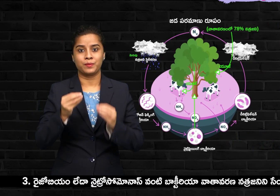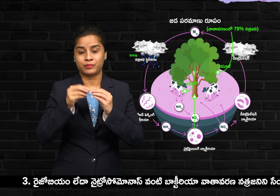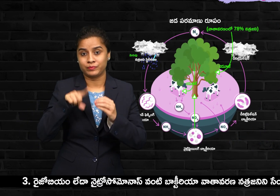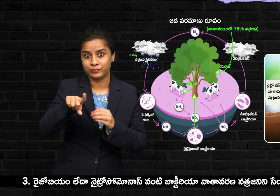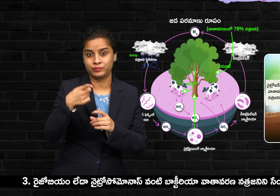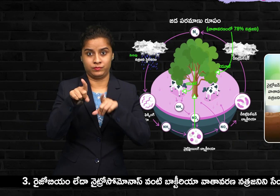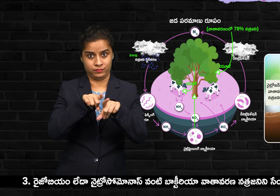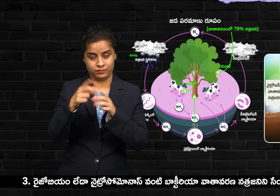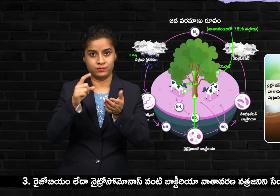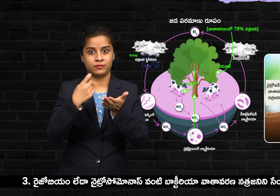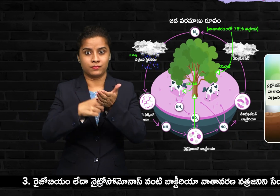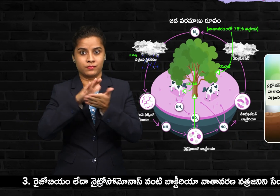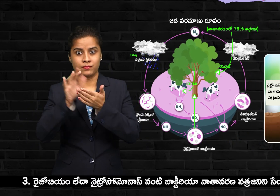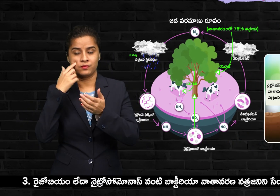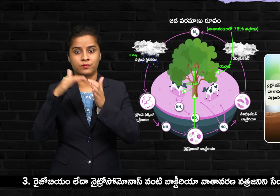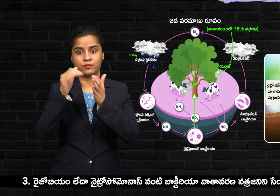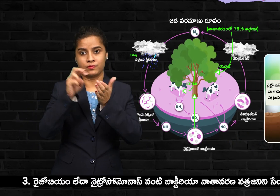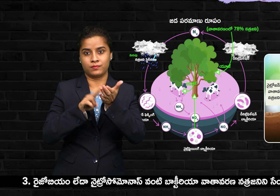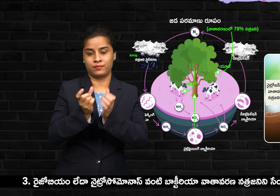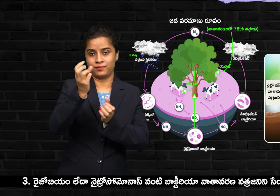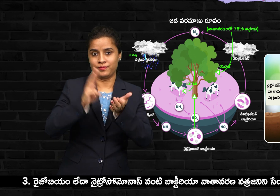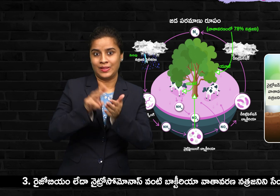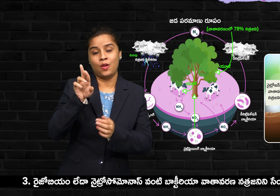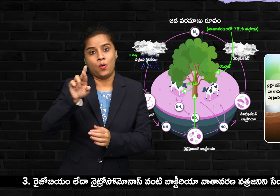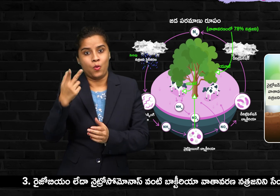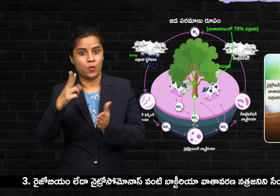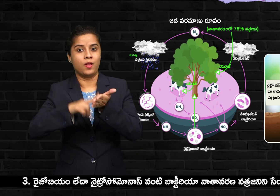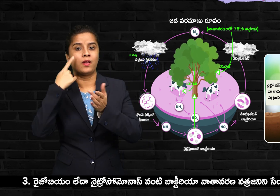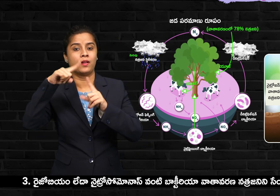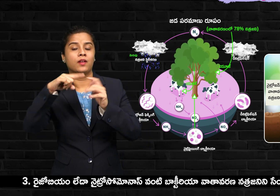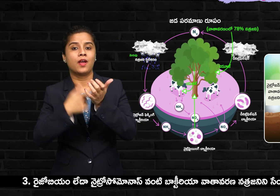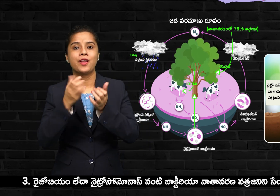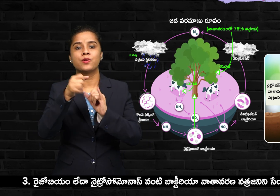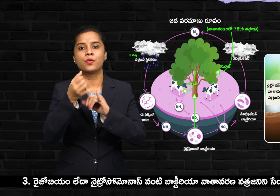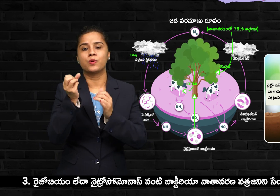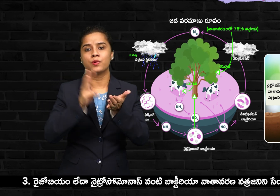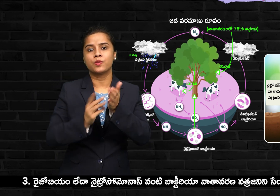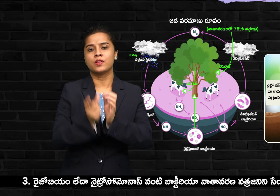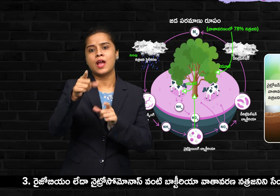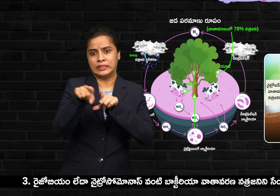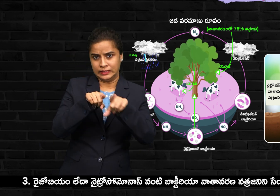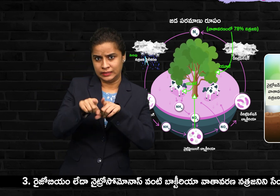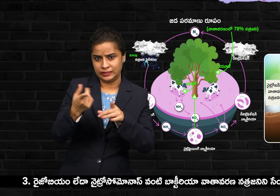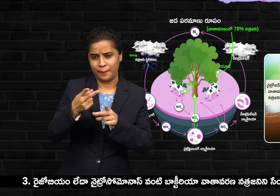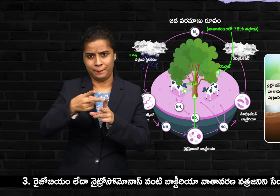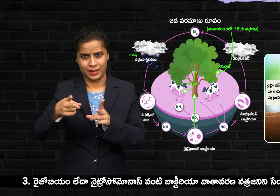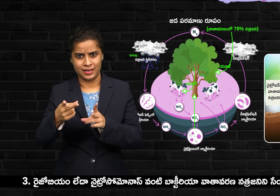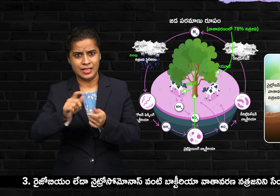2. రైజోబియం లేదా నైట్రోసోమోనాస్ వంటి బ్యాక్టీరియా వాతావరణ నత్రజనిని